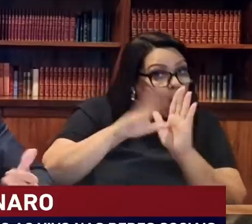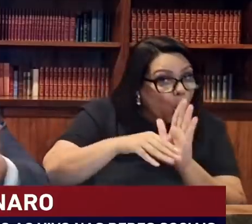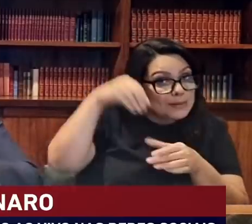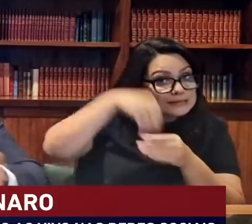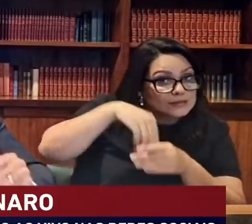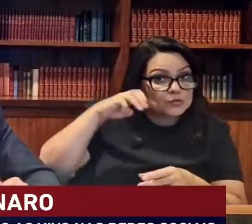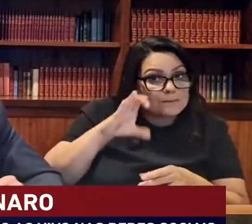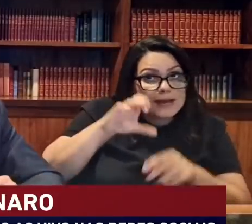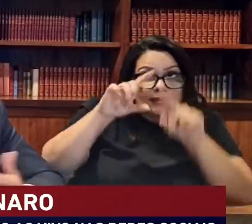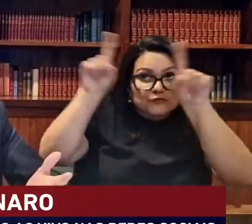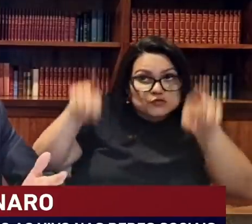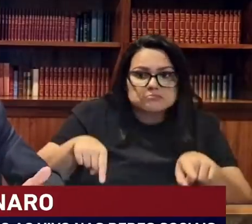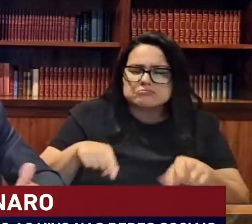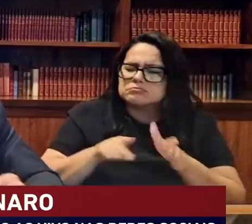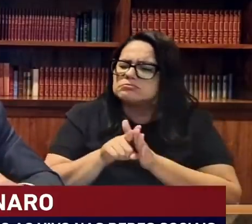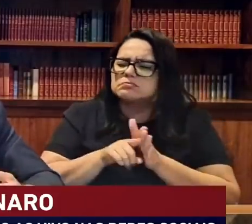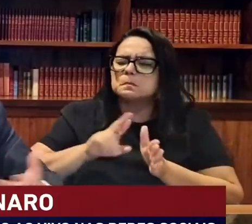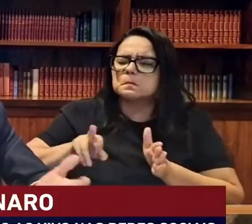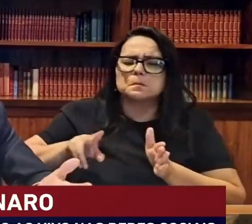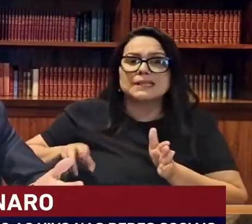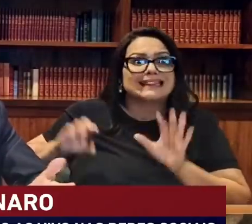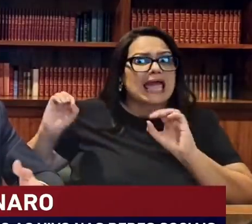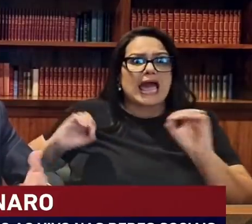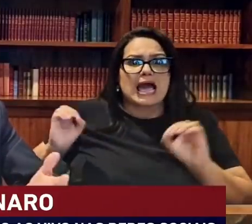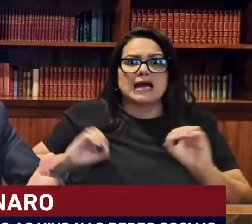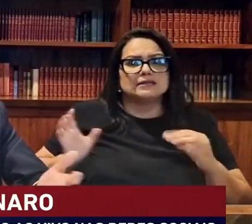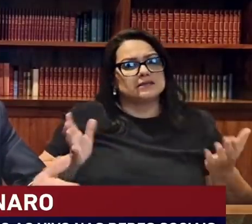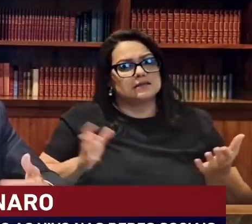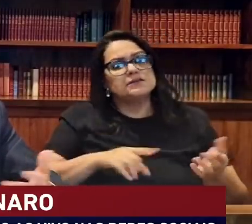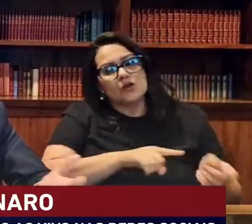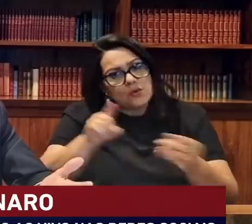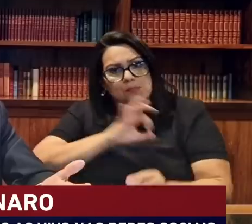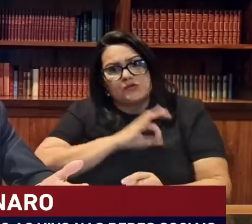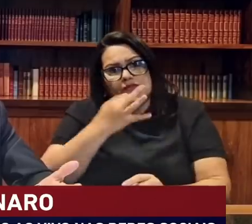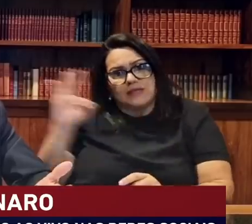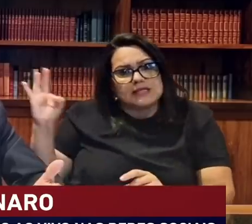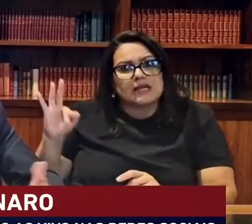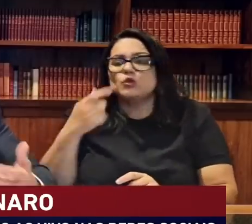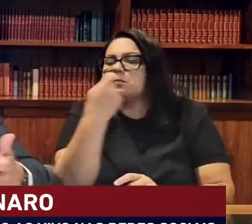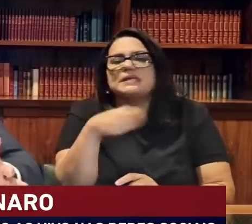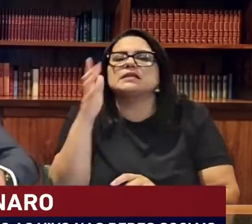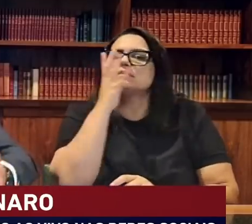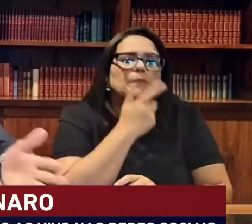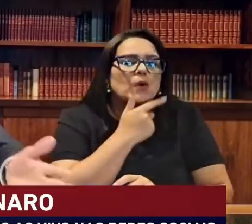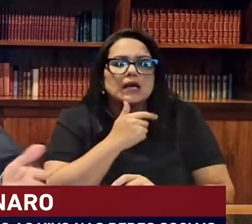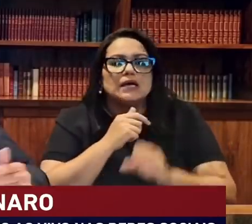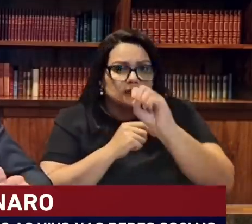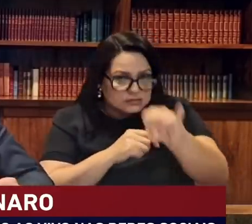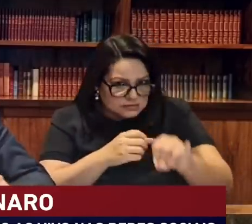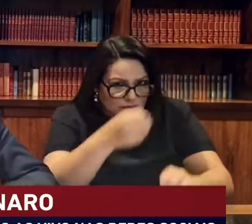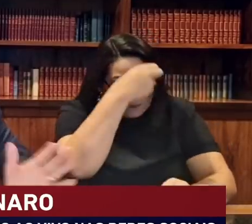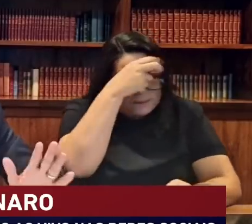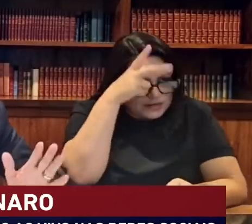públicos, está com a Polícia Federal, vai ser apurado, e no meu entender, essa apuração não precisa demorar muito tempo, não. Se os prefeitos tiverem algo de